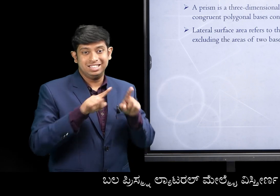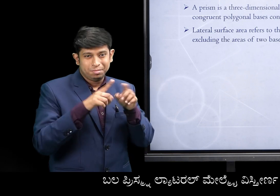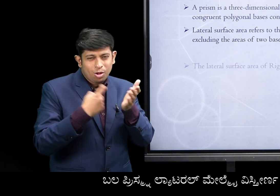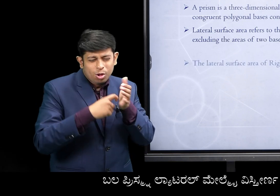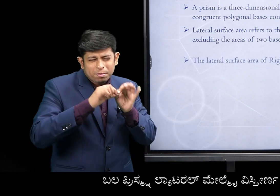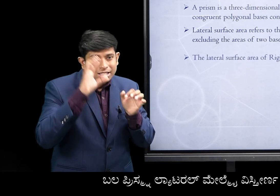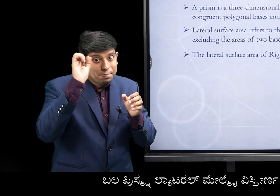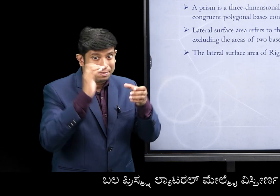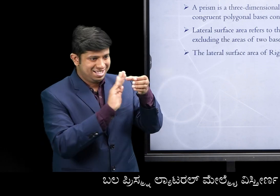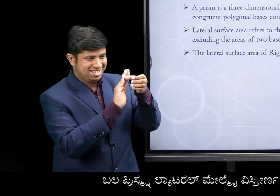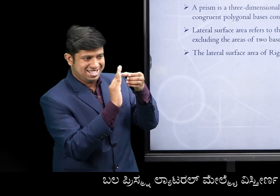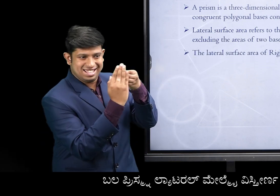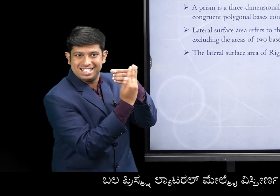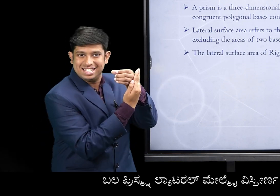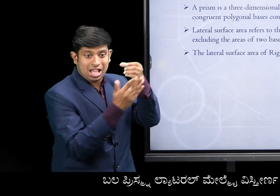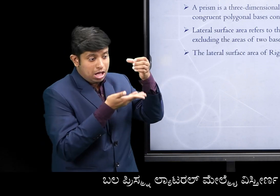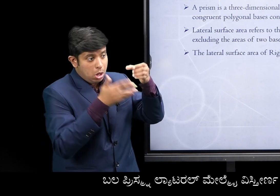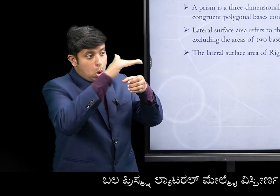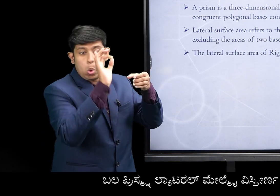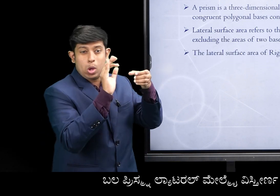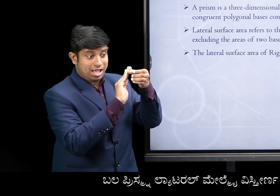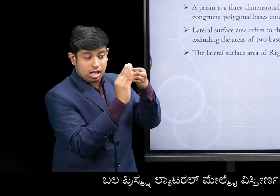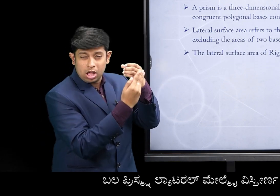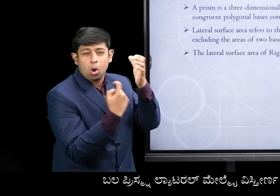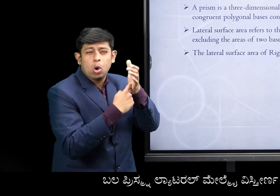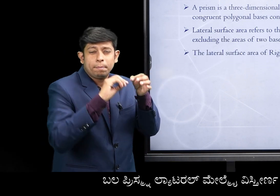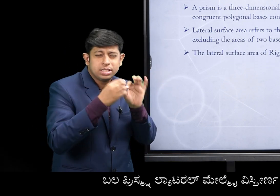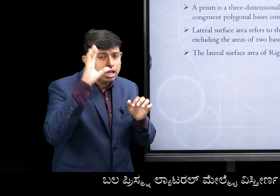ಬಲ ಪ್ರಿಸಮ್‌ನ ಲ್ಯಾಟರಲ್ ಮೇಲ್ಮೈ ವಿಸ್ತೀರ್ಣ ಈಸ್ ಈಕ್ವಲ್ ಟು ಬೇಸ್ ಇಂಟು ಎತ್ತರದ ಪರಿಧಿ.